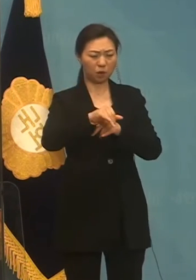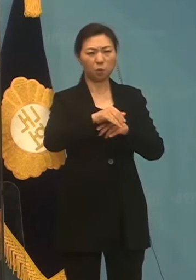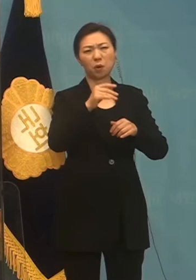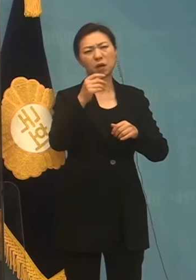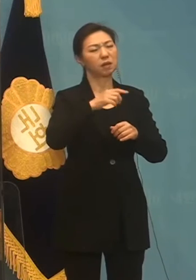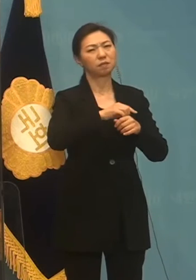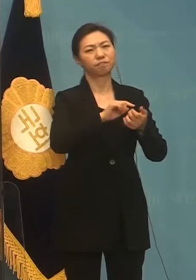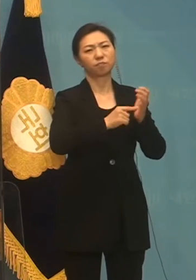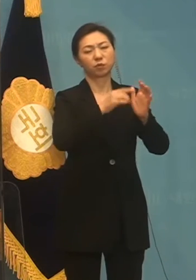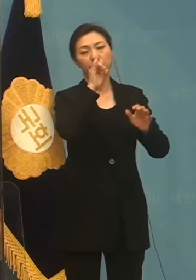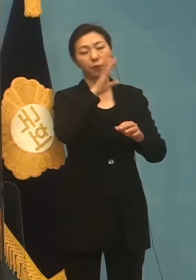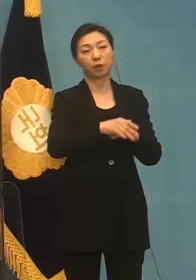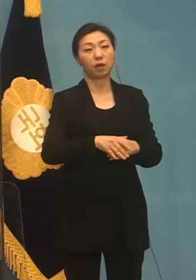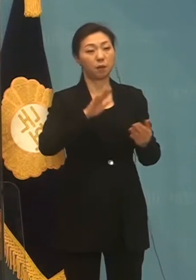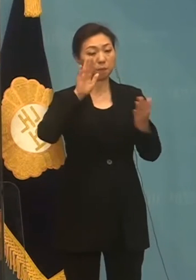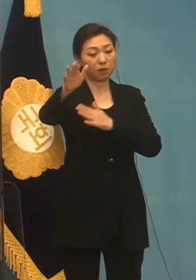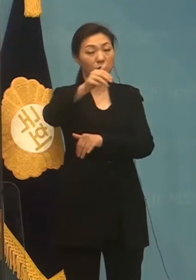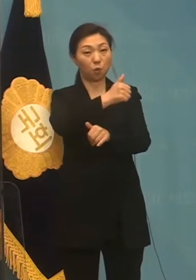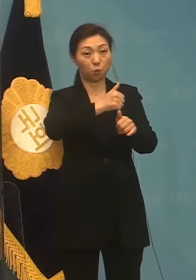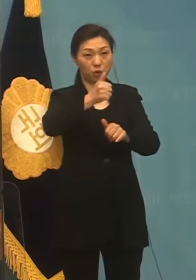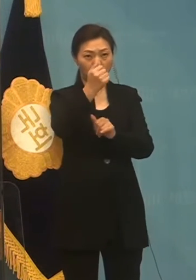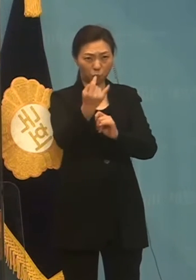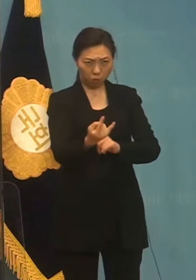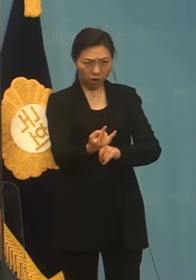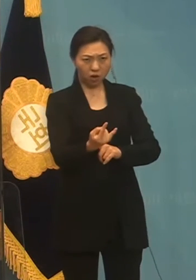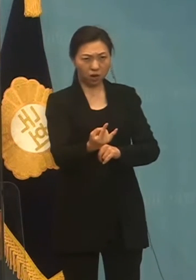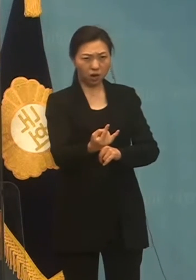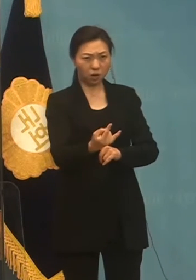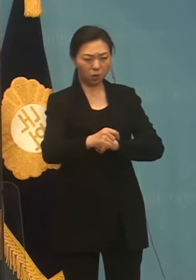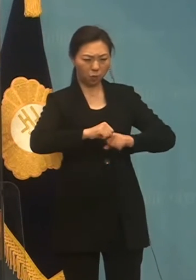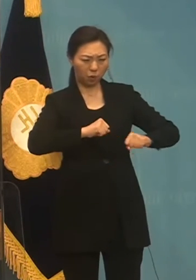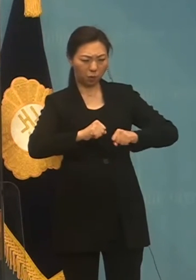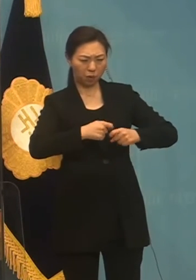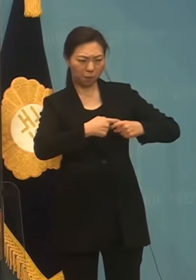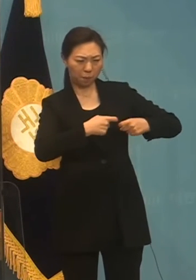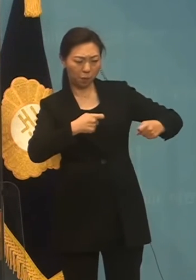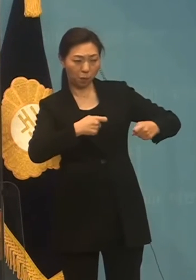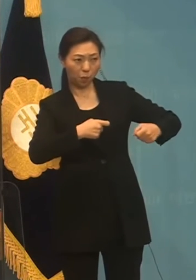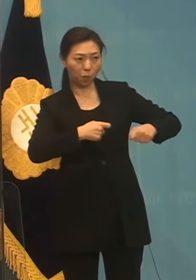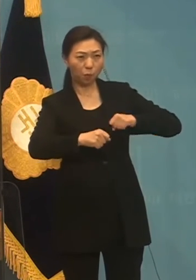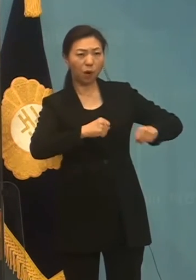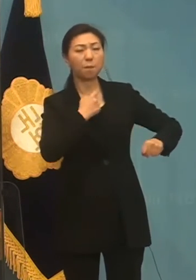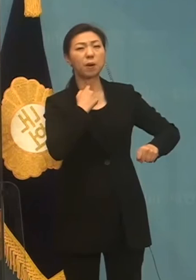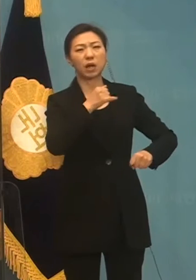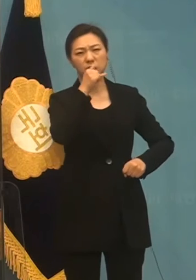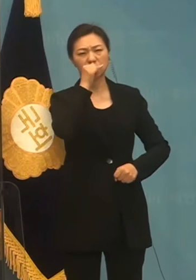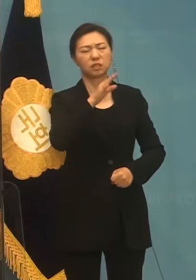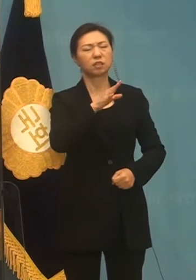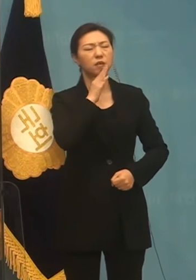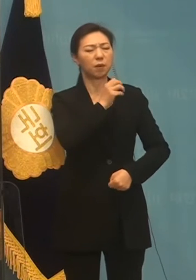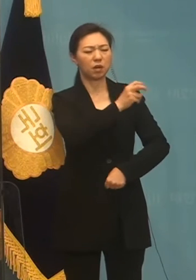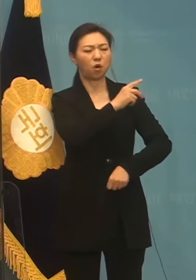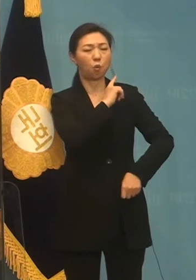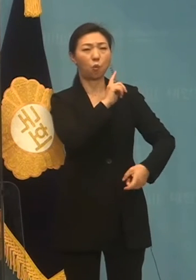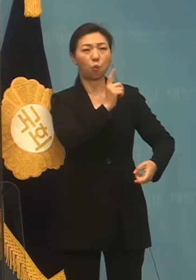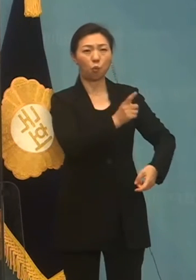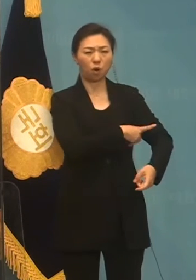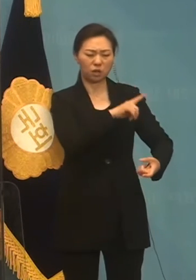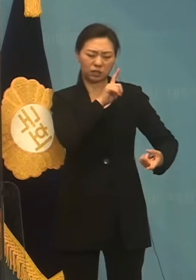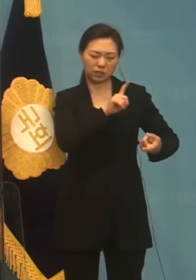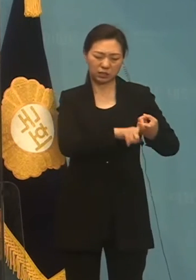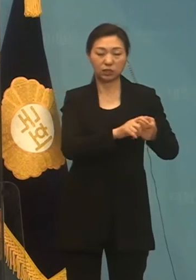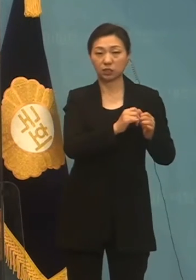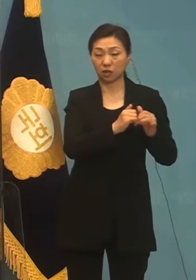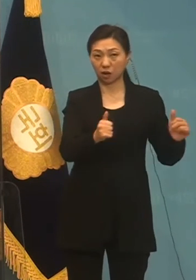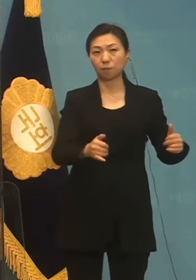진실과 미래위원회 위원으로 활동하며 보복 작업을 자행한 책임이 있는 극단적으로 편향적 인사다.